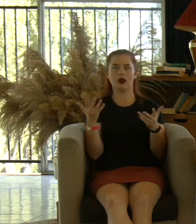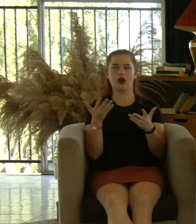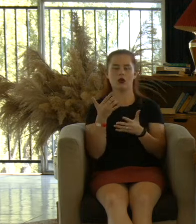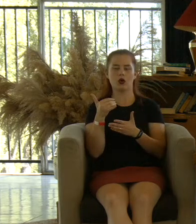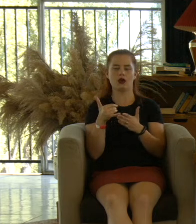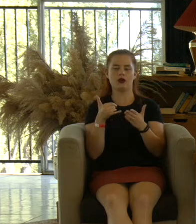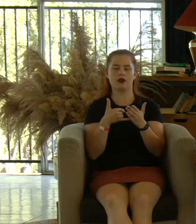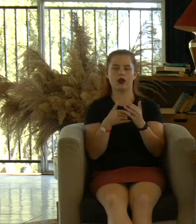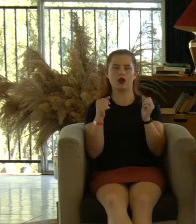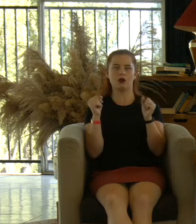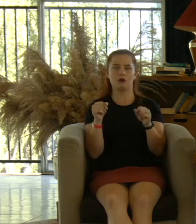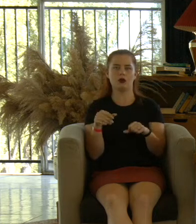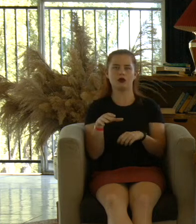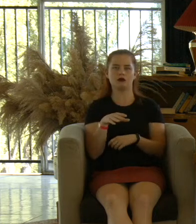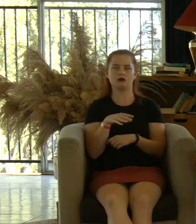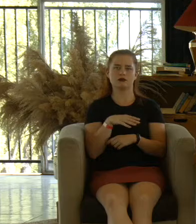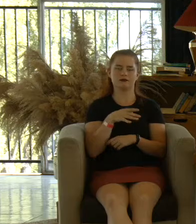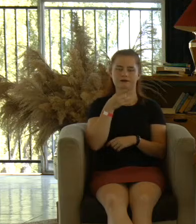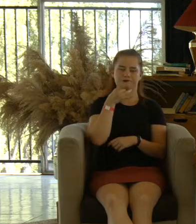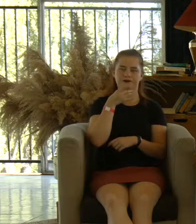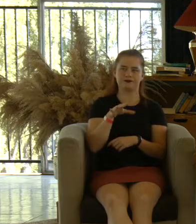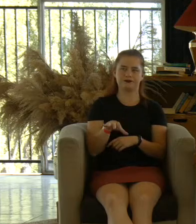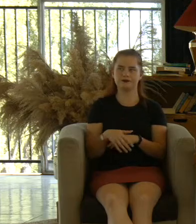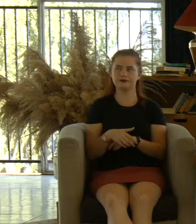может, скажем так, повернуть не туда.